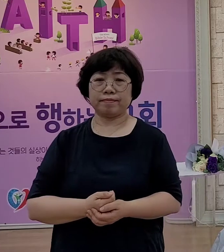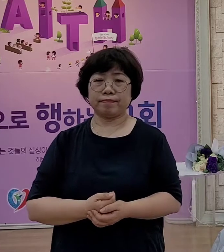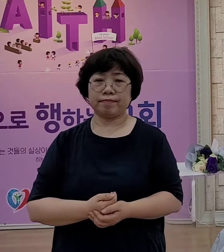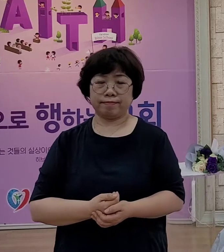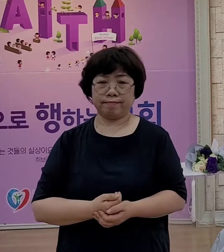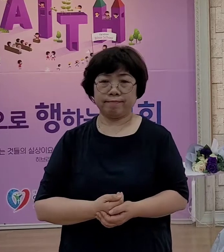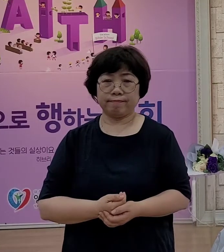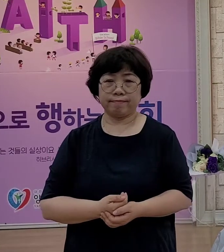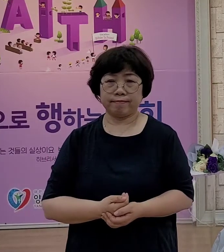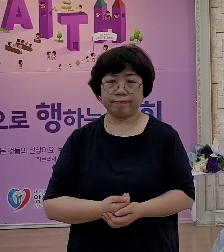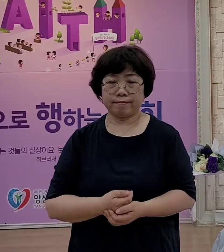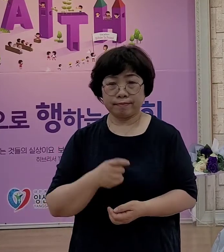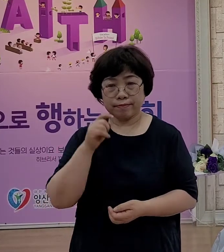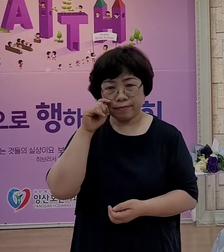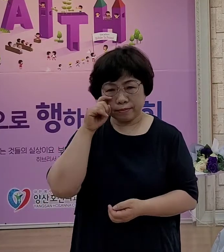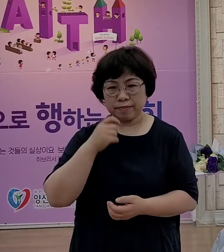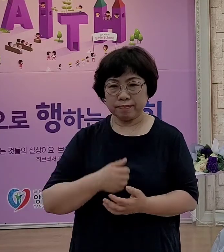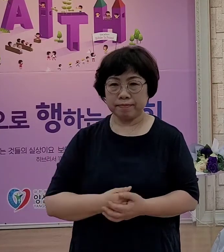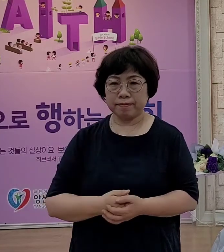예입니다.